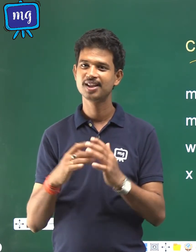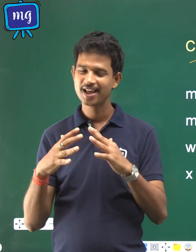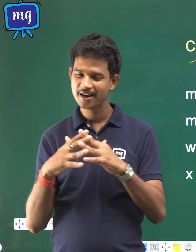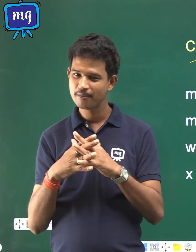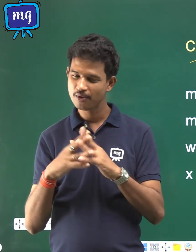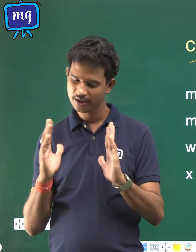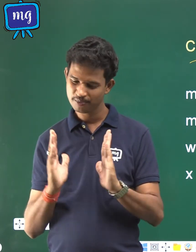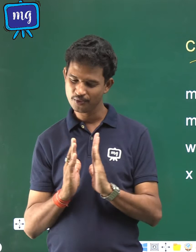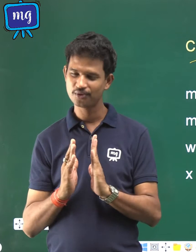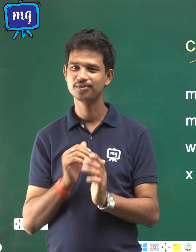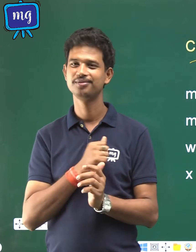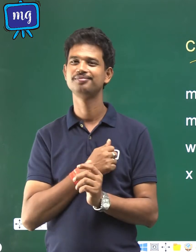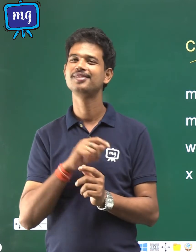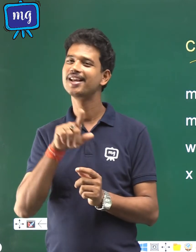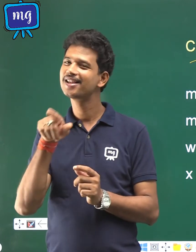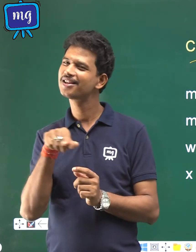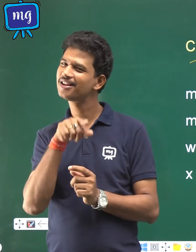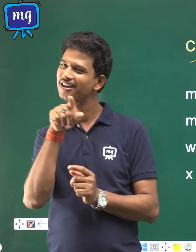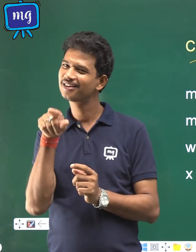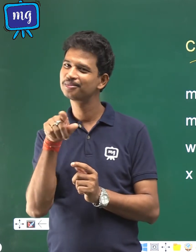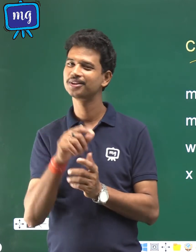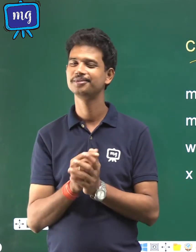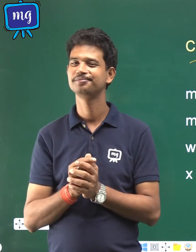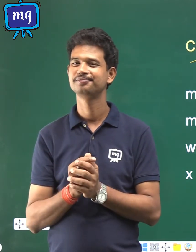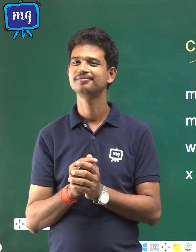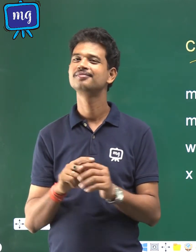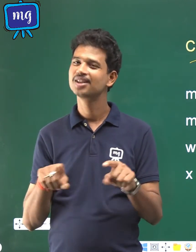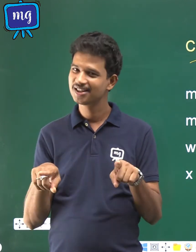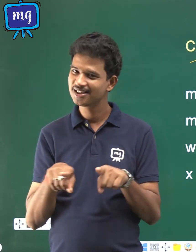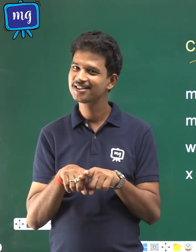सर्कल बनाया, स्मॉल w को हमने